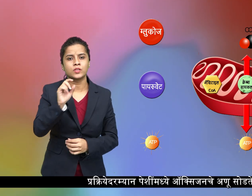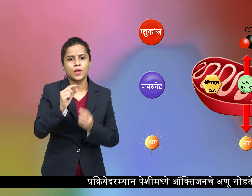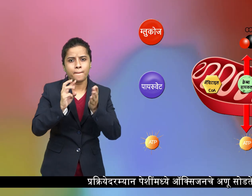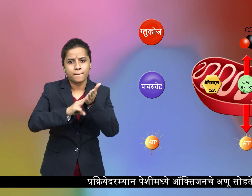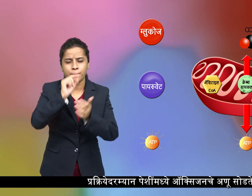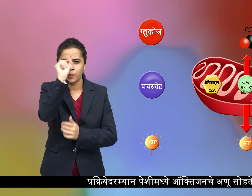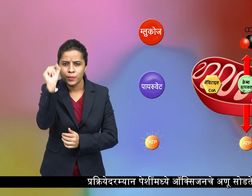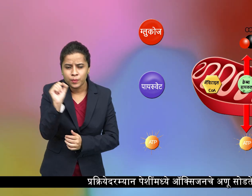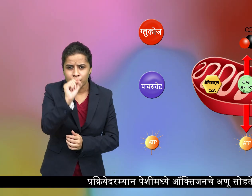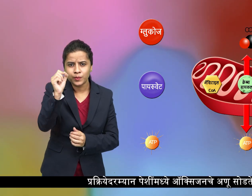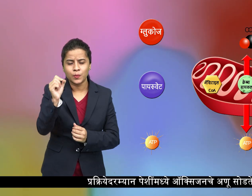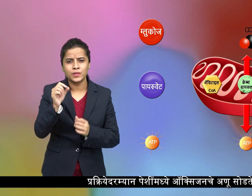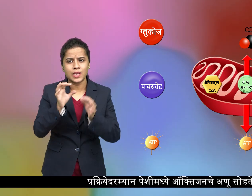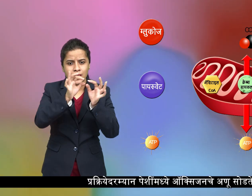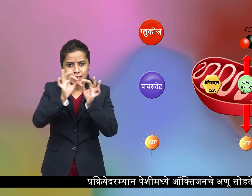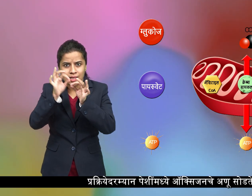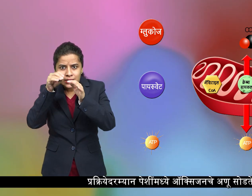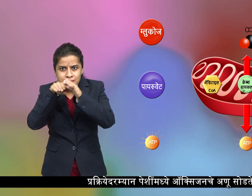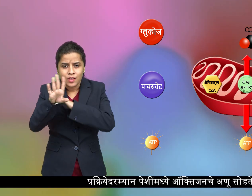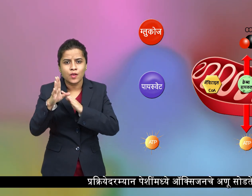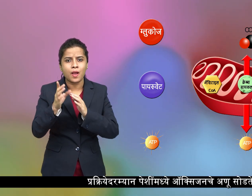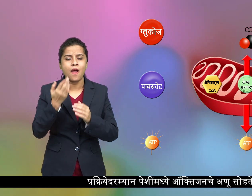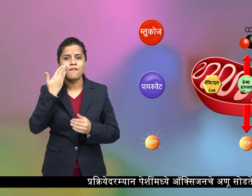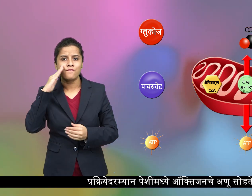प्रक्रियेदरम्यान पेशींमध्ये ऑक्सिजनचे अणू सोडते.